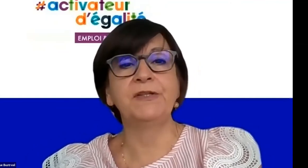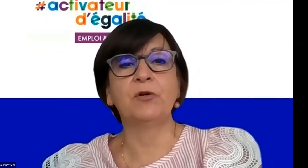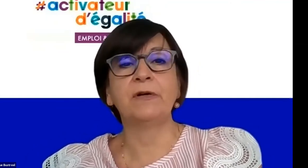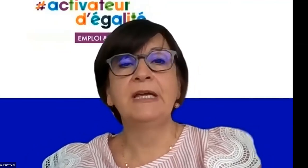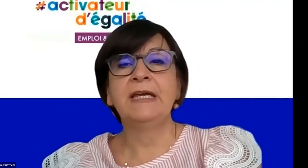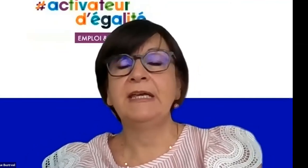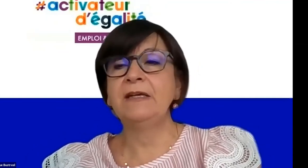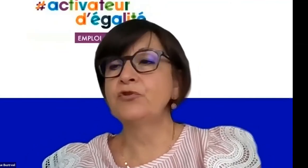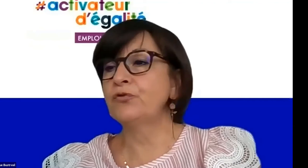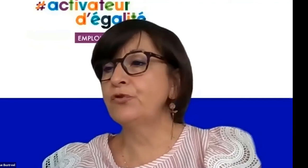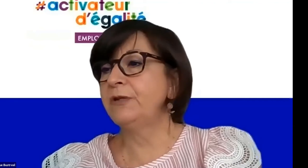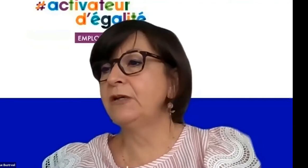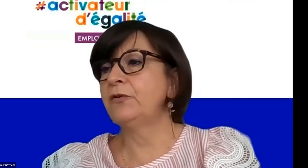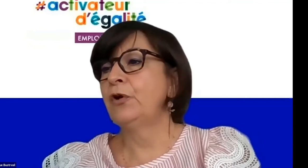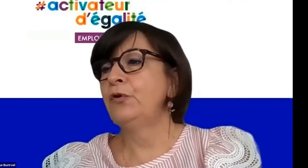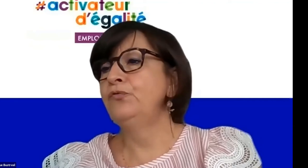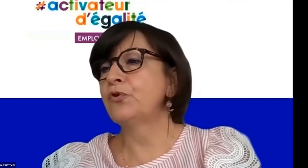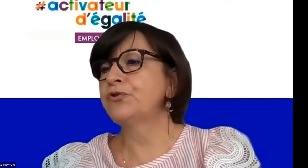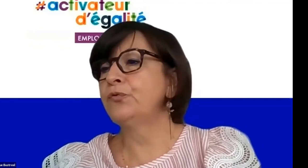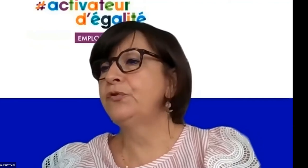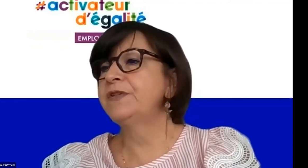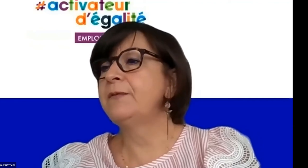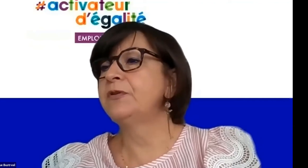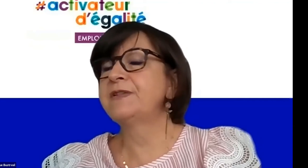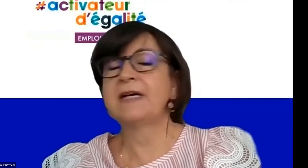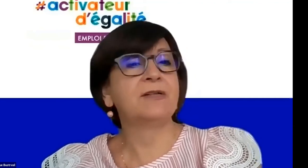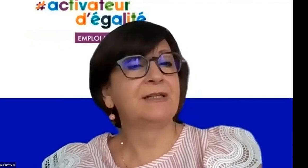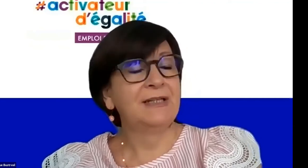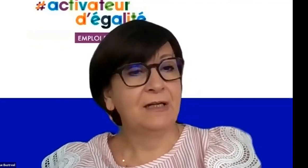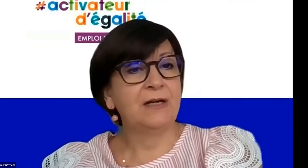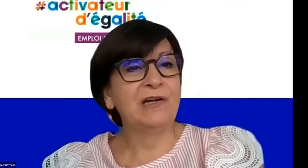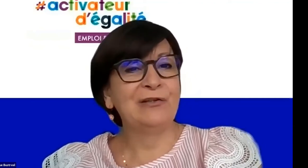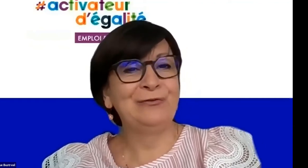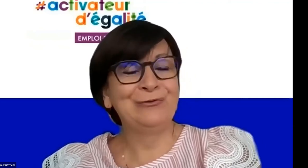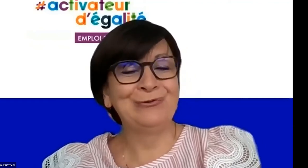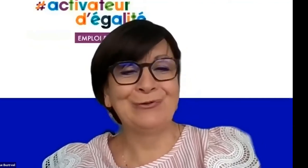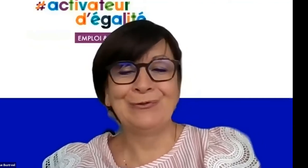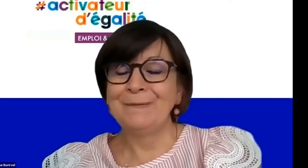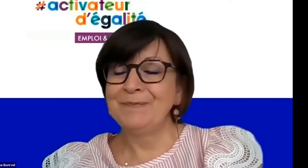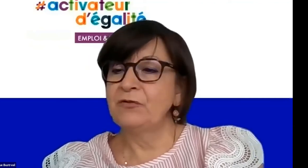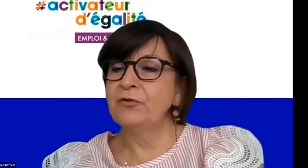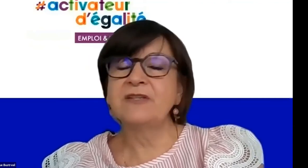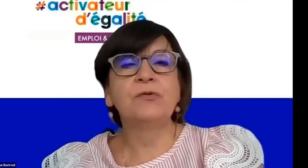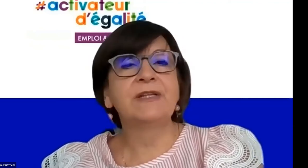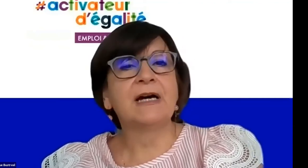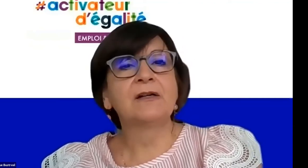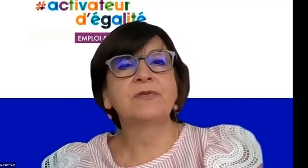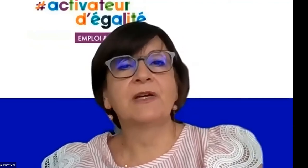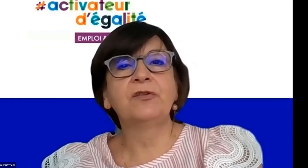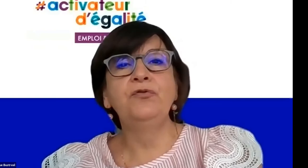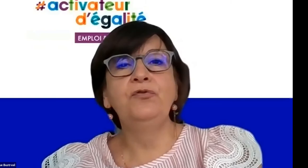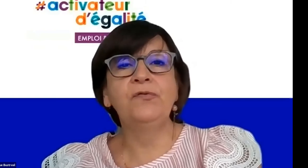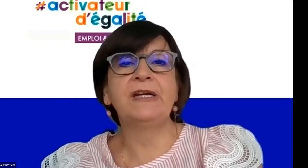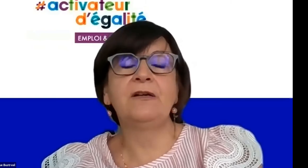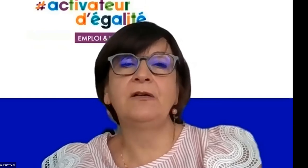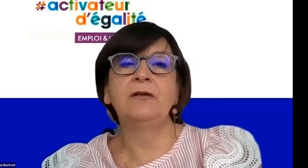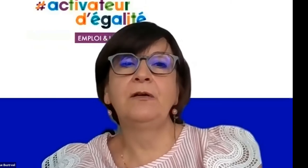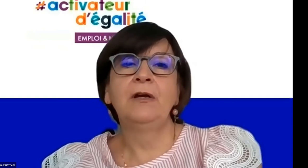pendant le confinement. Et aujourd'hui, nous lançons une deuxième salve de résultats